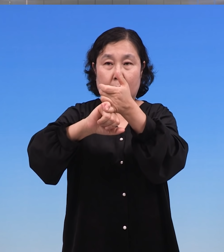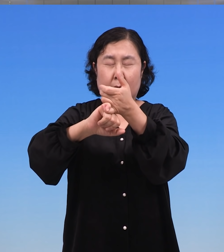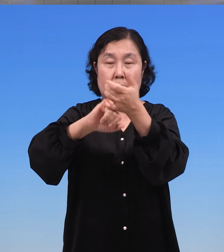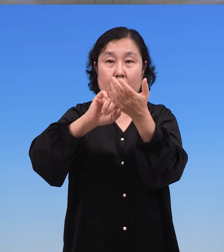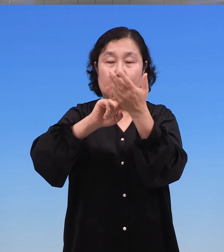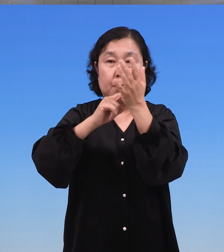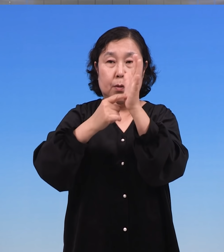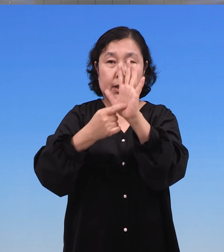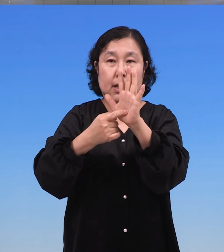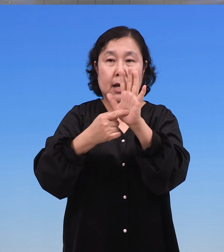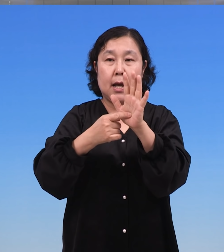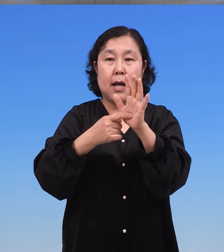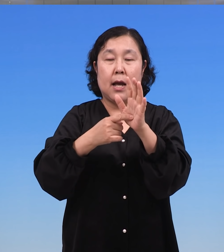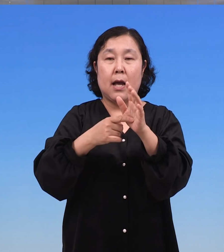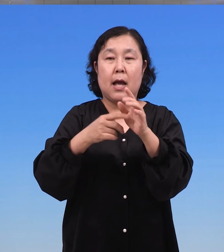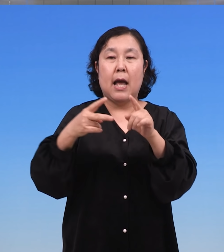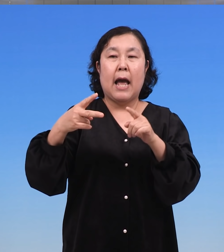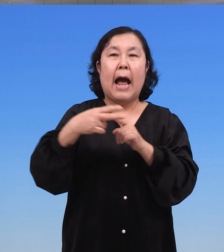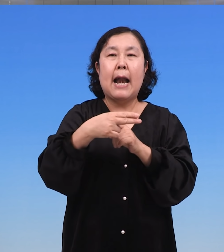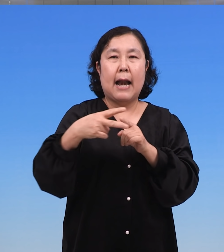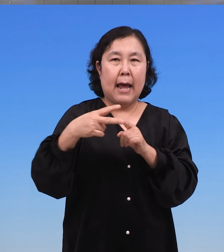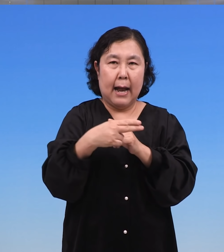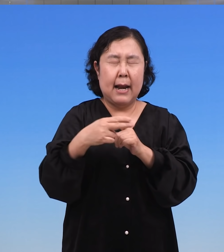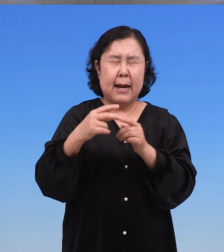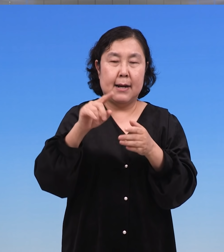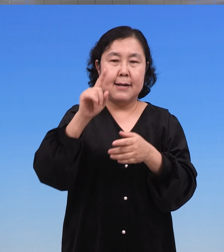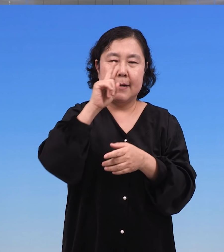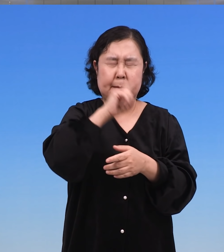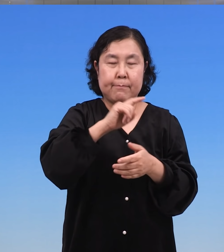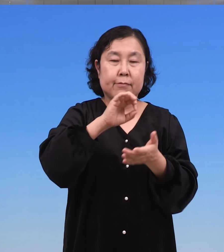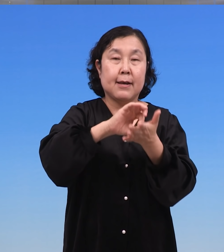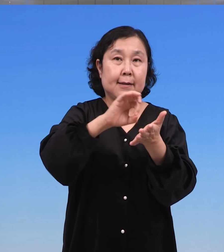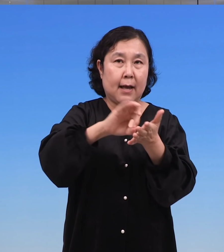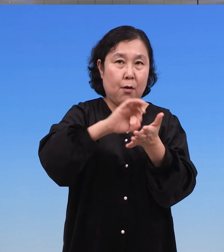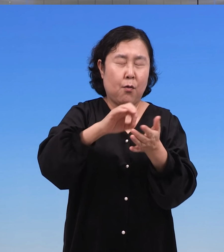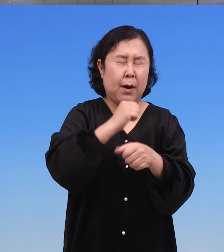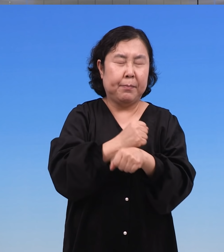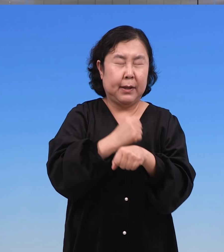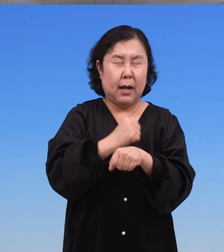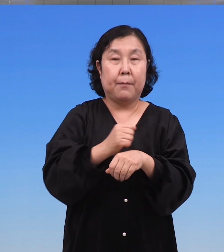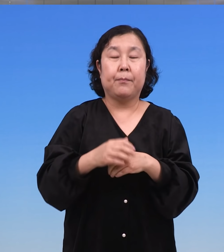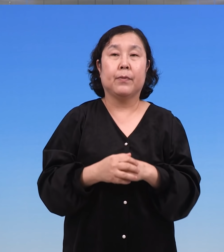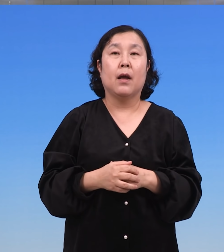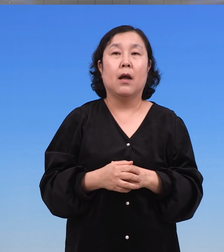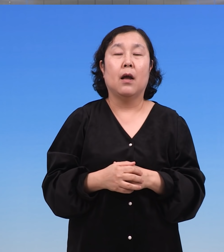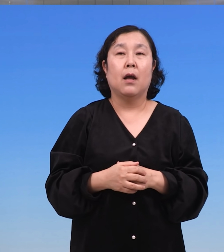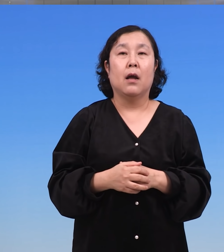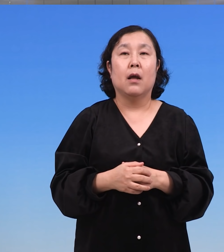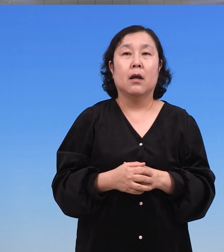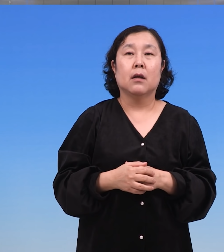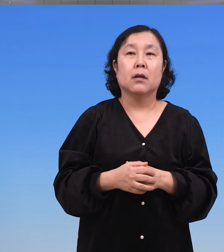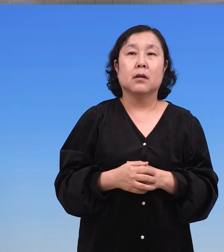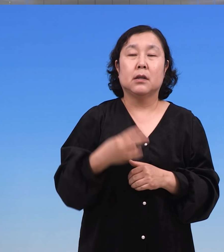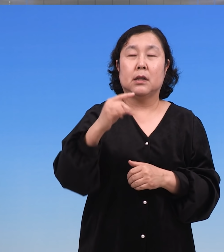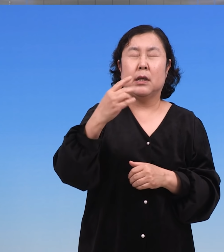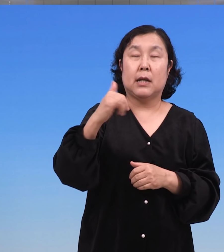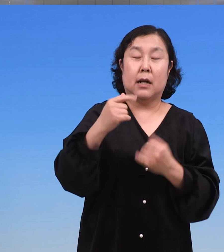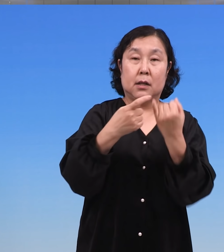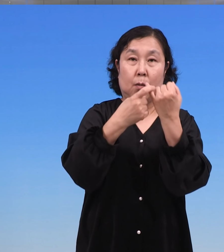약속의 표시인 거룩한 할례를 악용한다는 것입니다. 이게 무슨 말씀인가 하면은 그